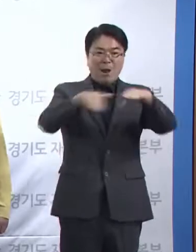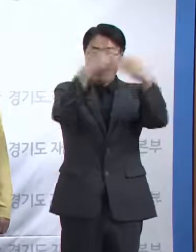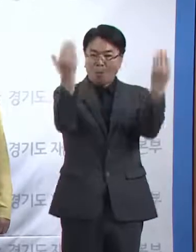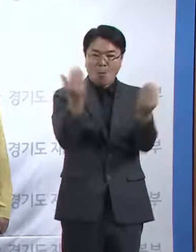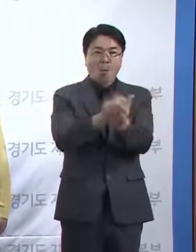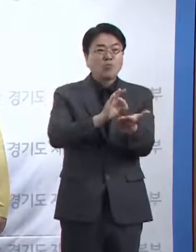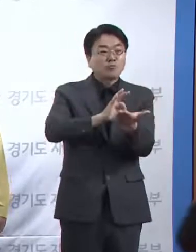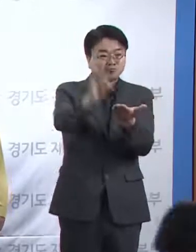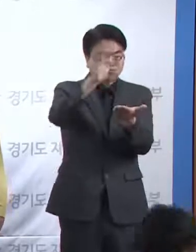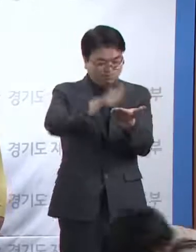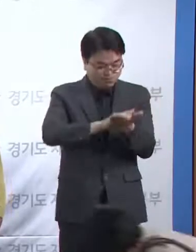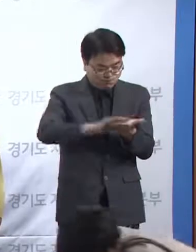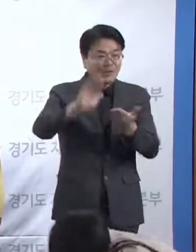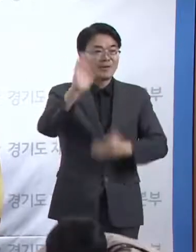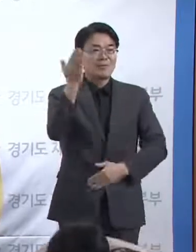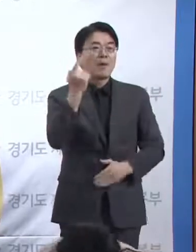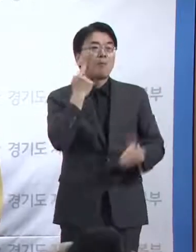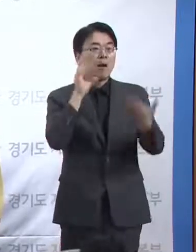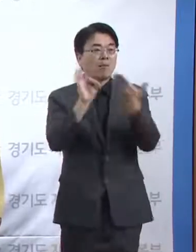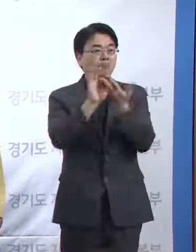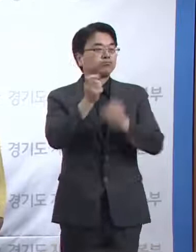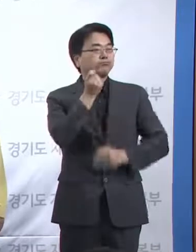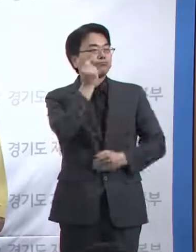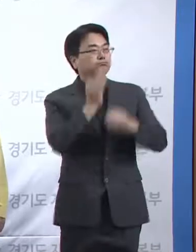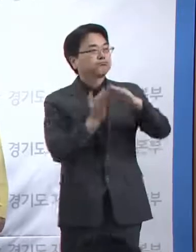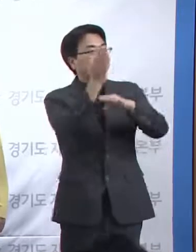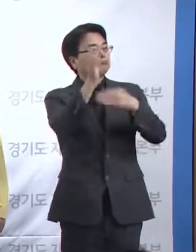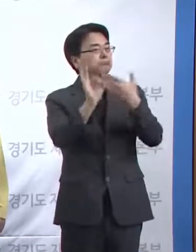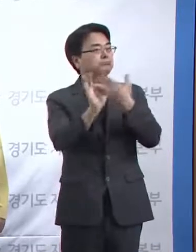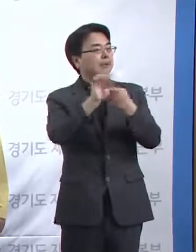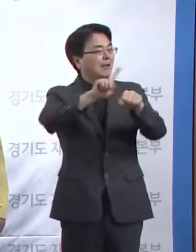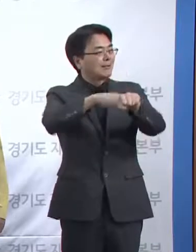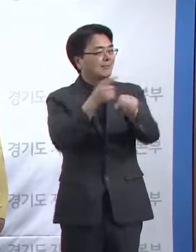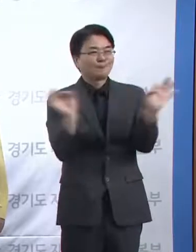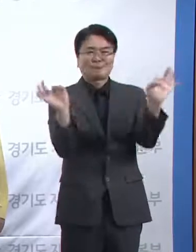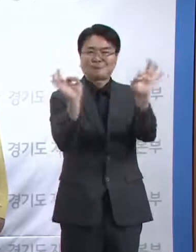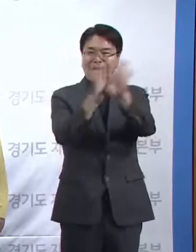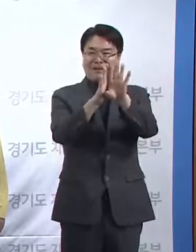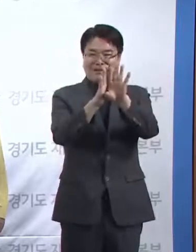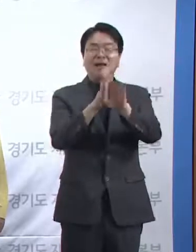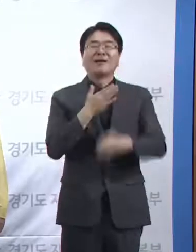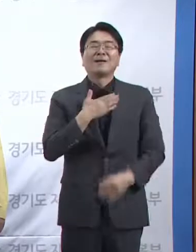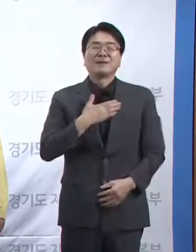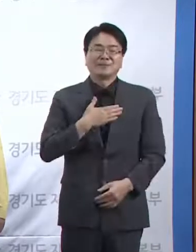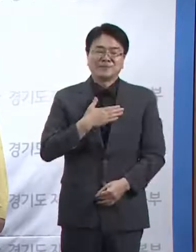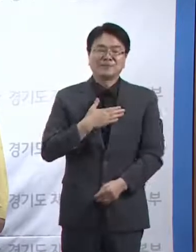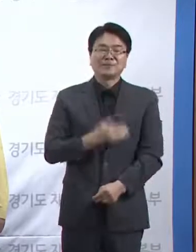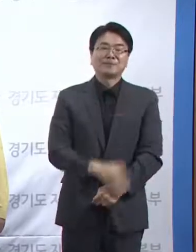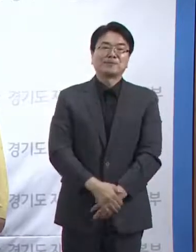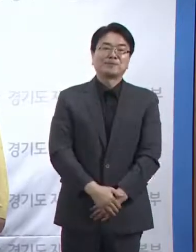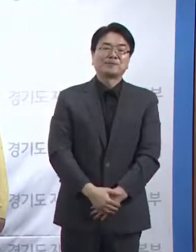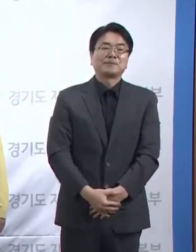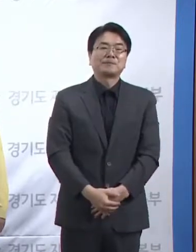안에 사용하셔야 되고 1개월이 초과되면 역시 소멸한다는 점을 분명히 말씀드립니다.